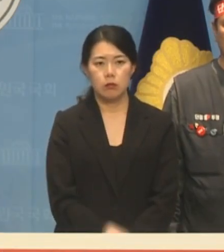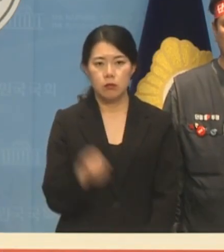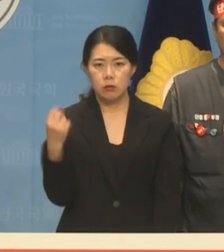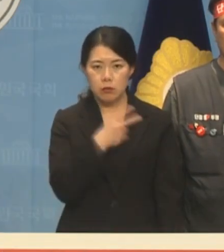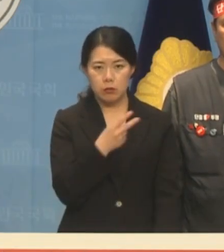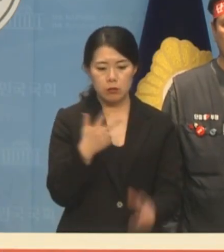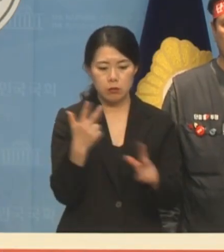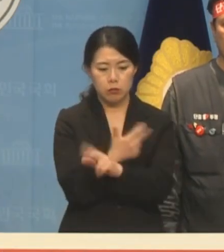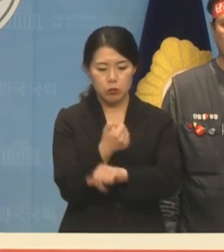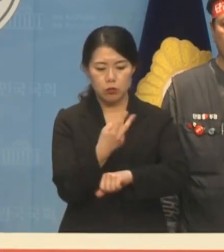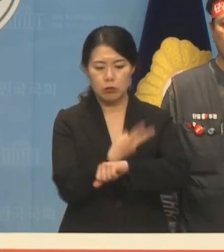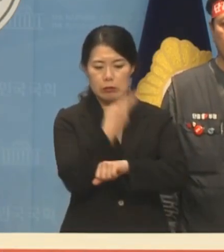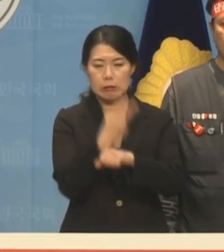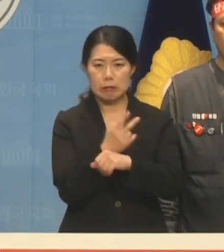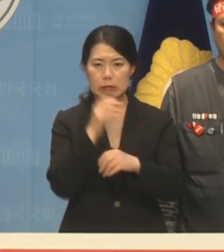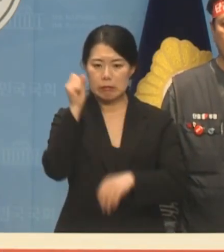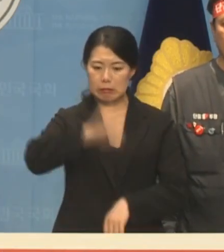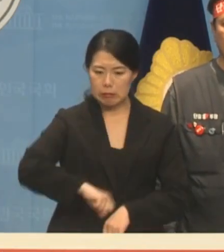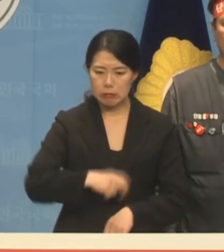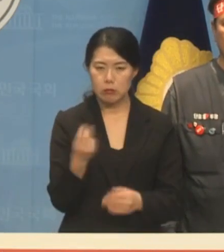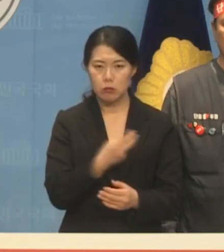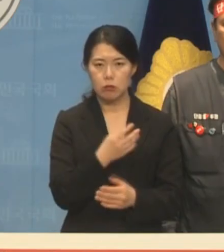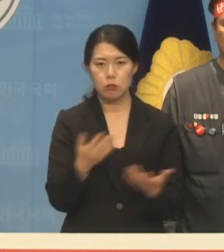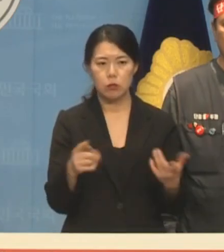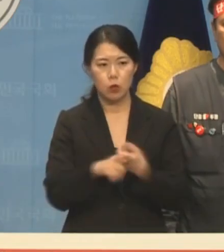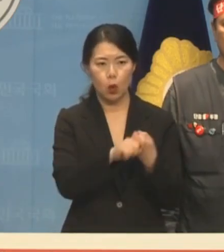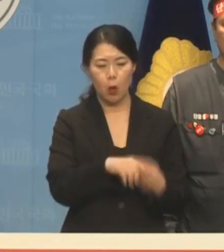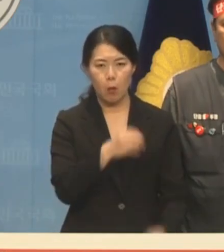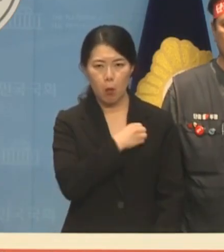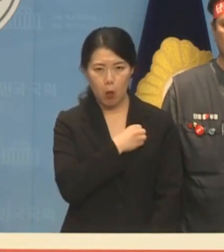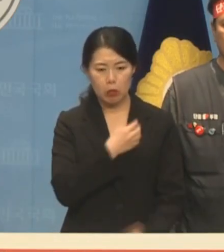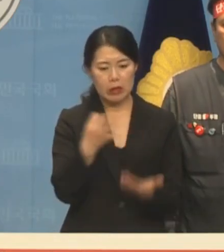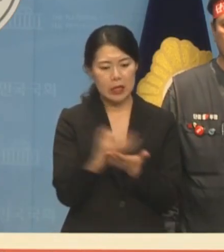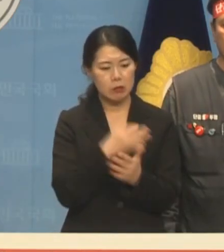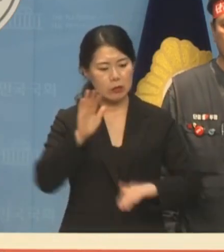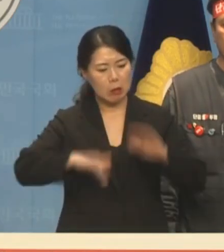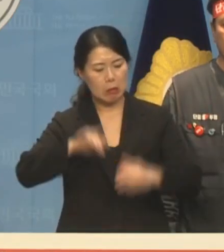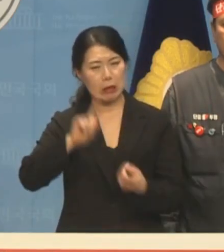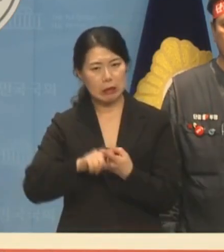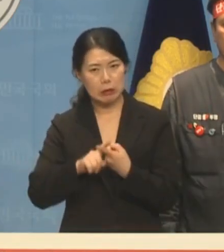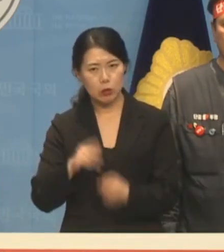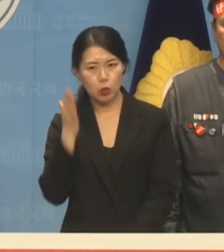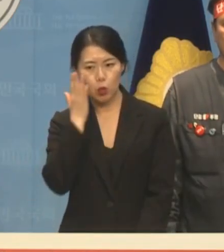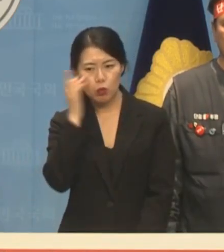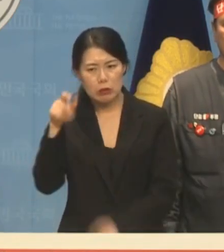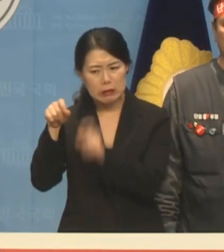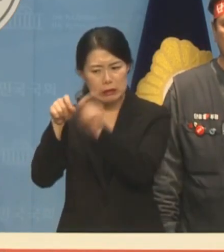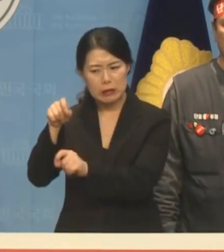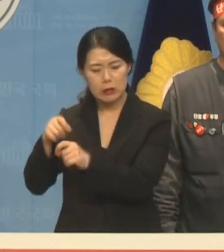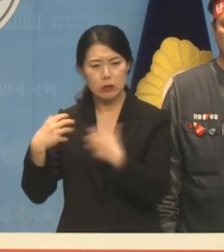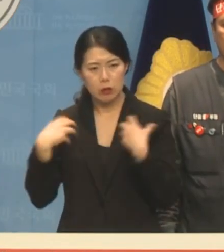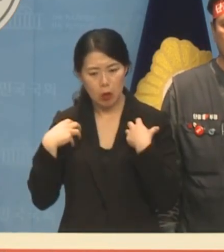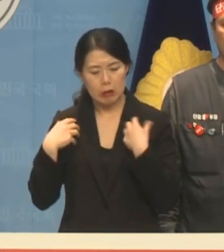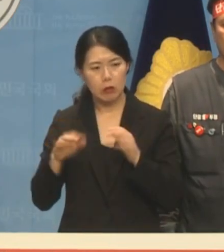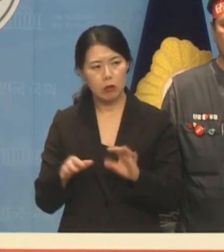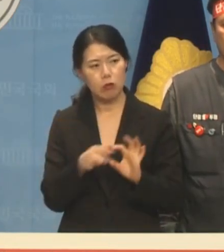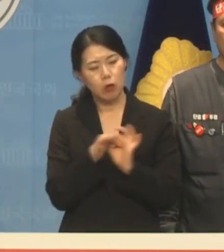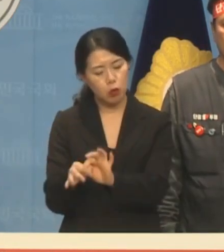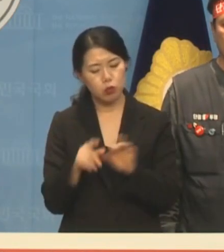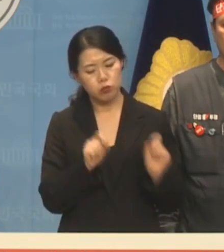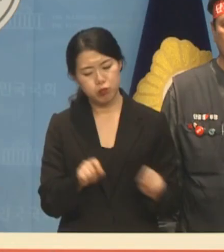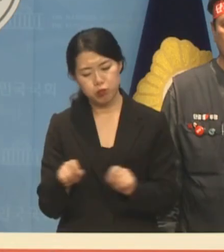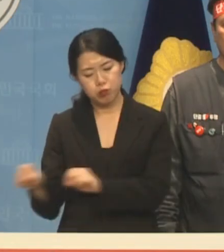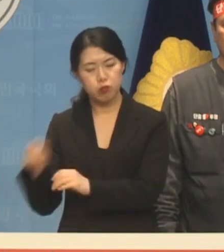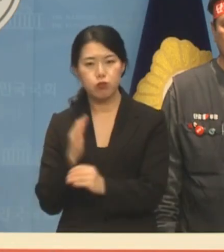주 52시간 위반 사건과 조합원에 대해 차별임금에 대해서도 울산지청은 차일피일